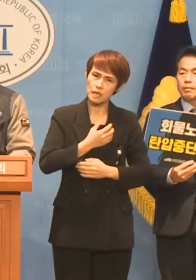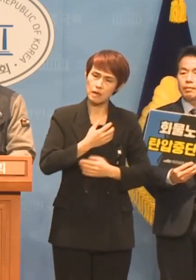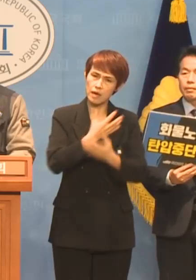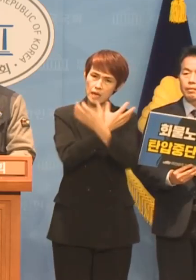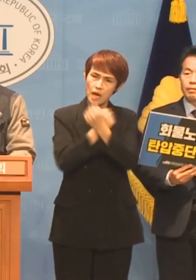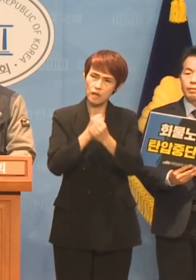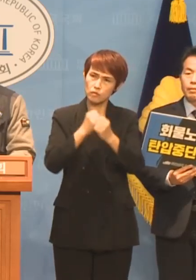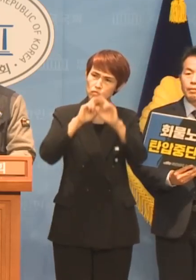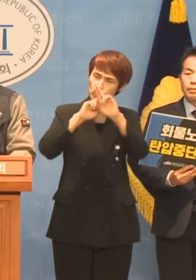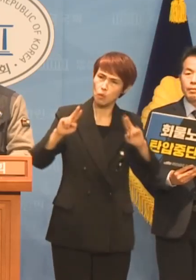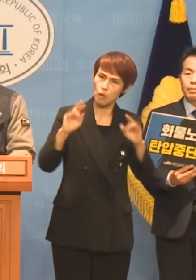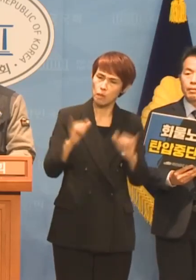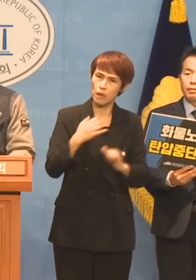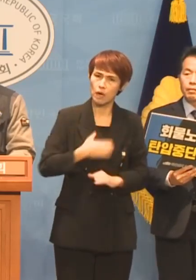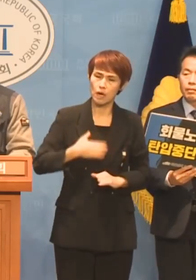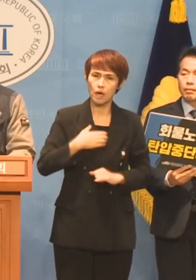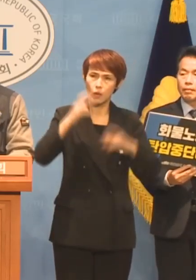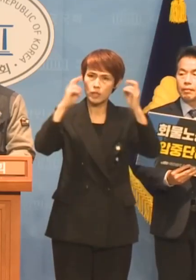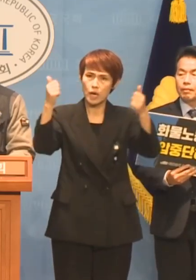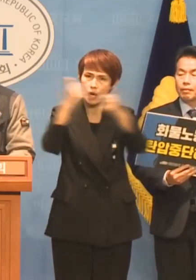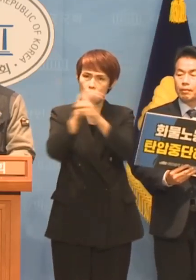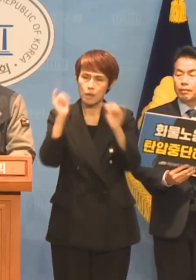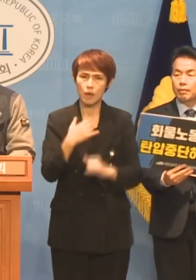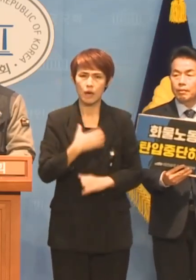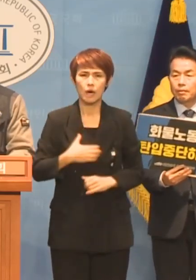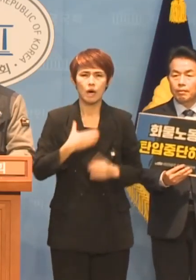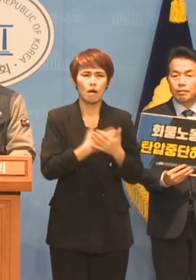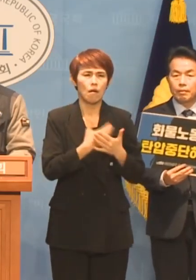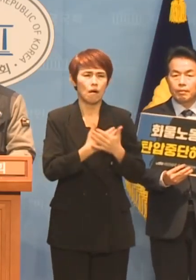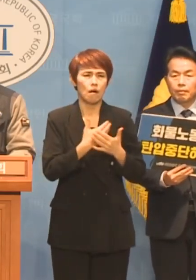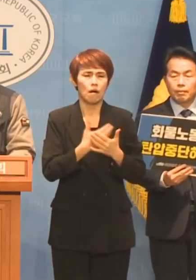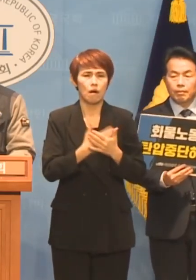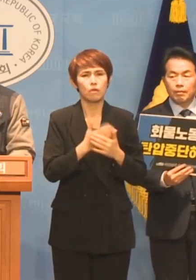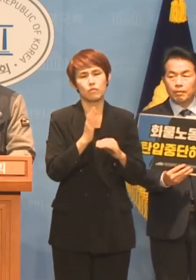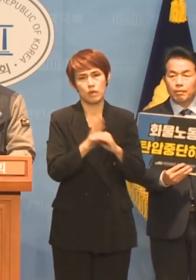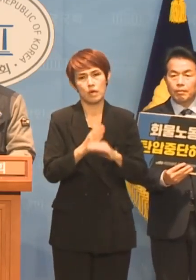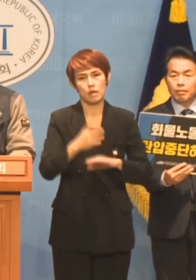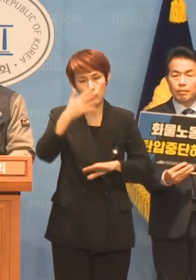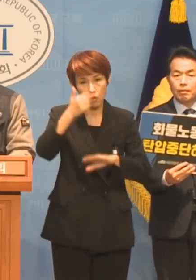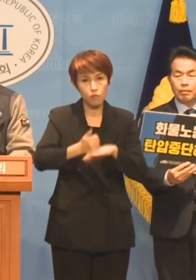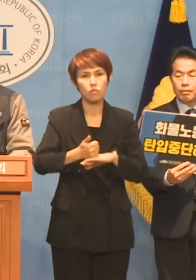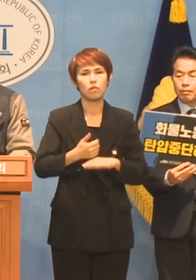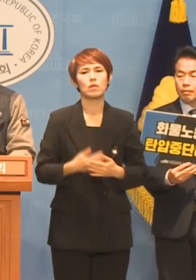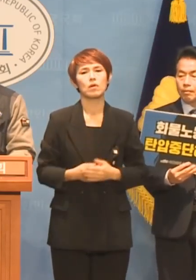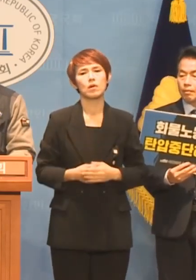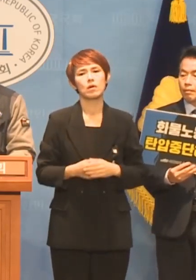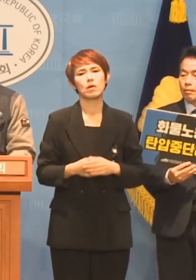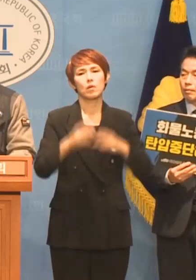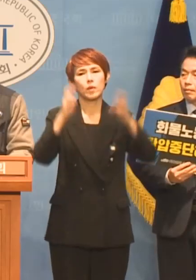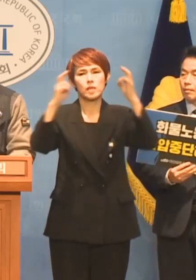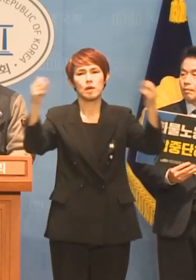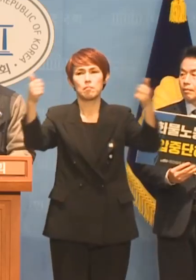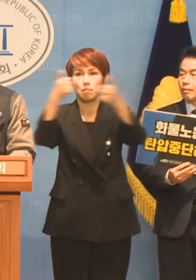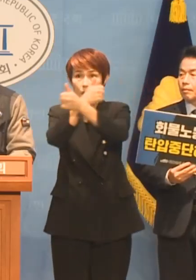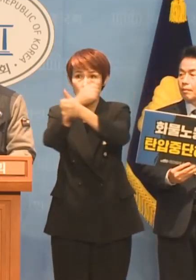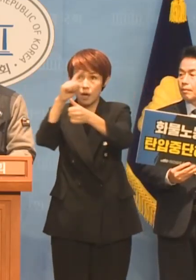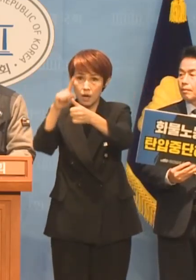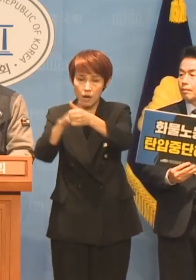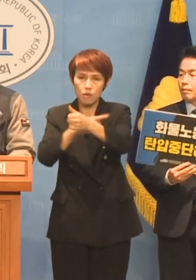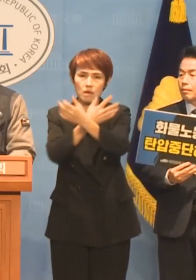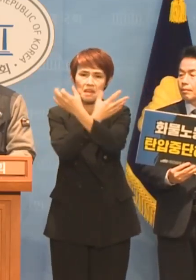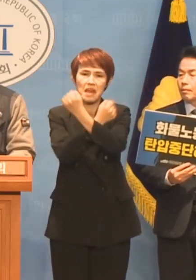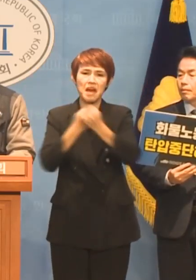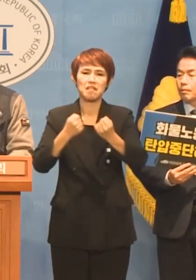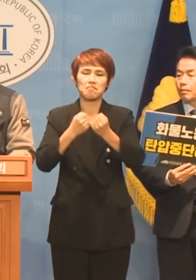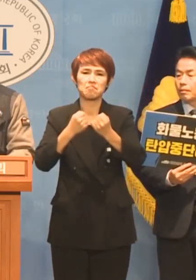업체가 바뀌어버리는 건 아닐까 항상 불안한 연말을 보내왔고 기어코 24년엔 업체가 바뀌며 계약 해지를